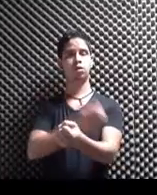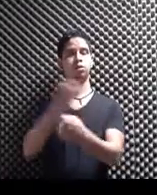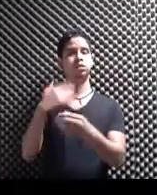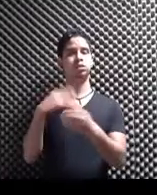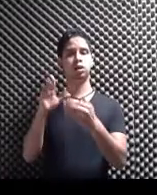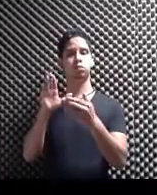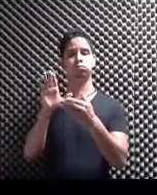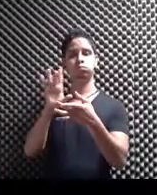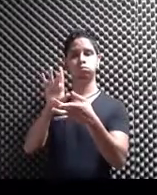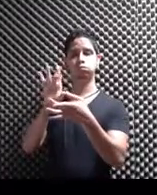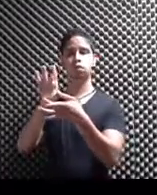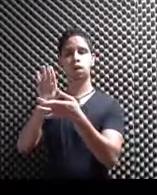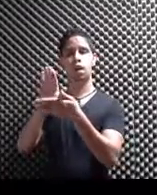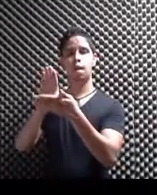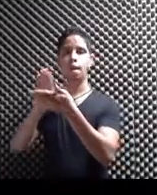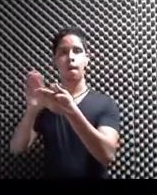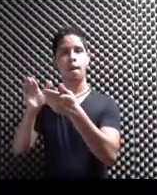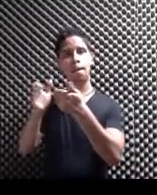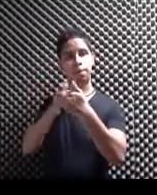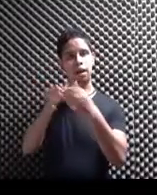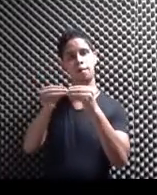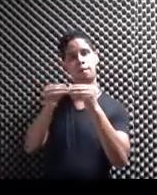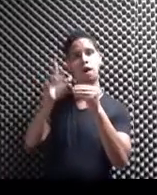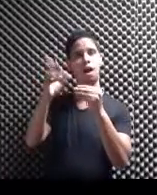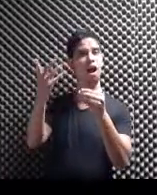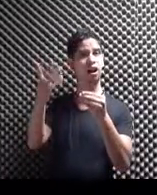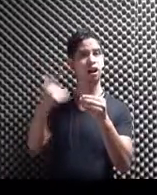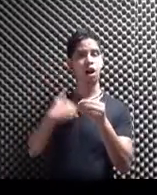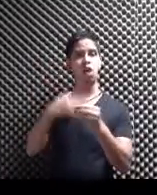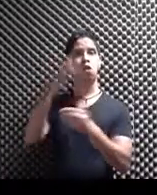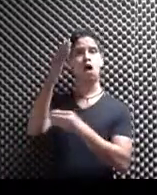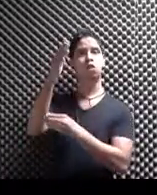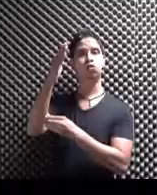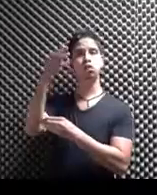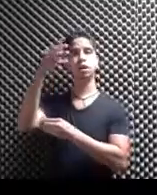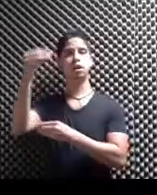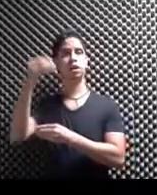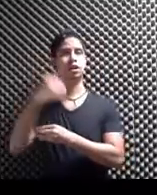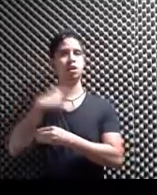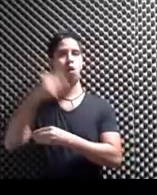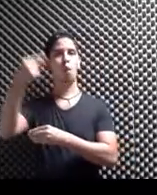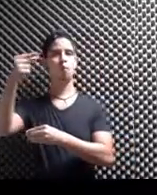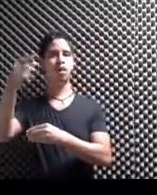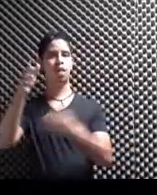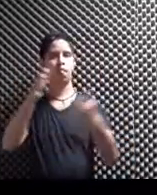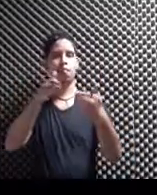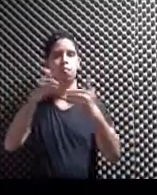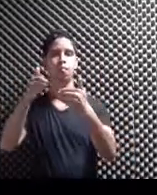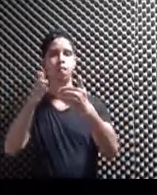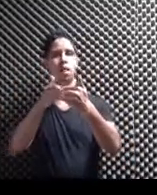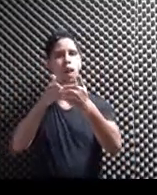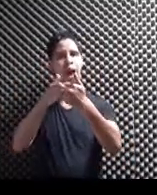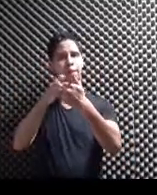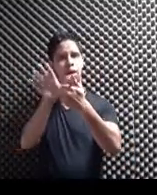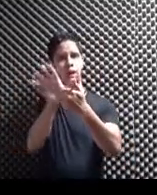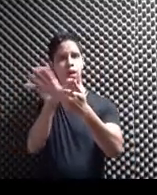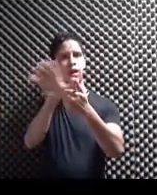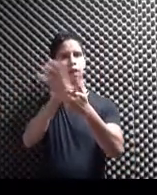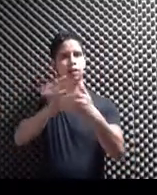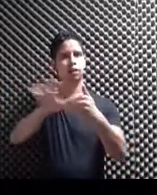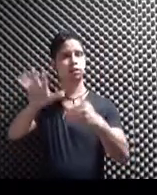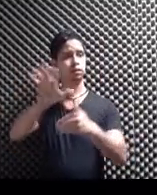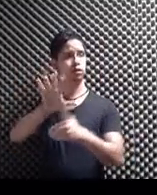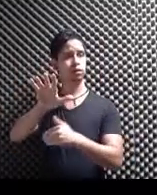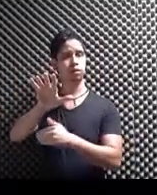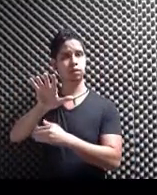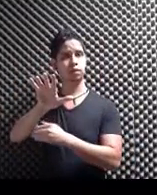verdes Mira este también Es casualidad ¿Era que no es casual? Ya está Vamos Estamos ahí Ya estoy orientado Adiós Mira cómo